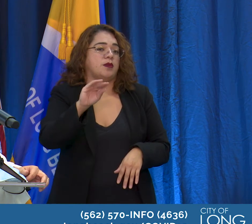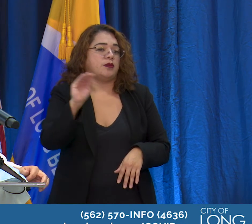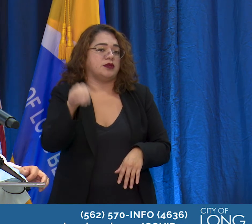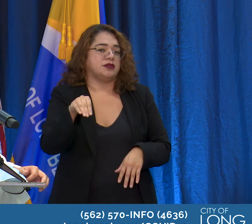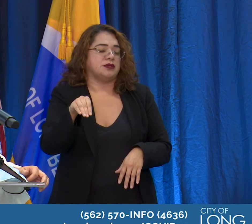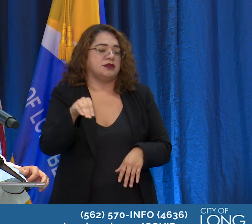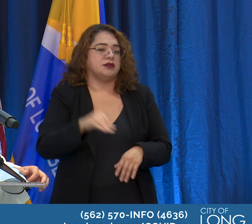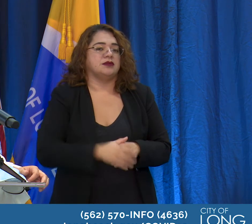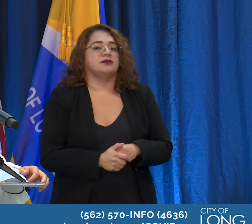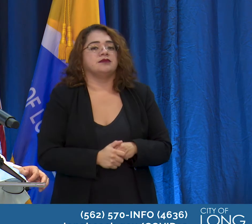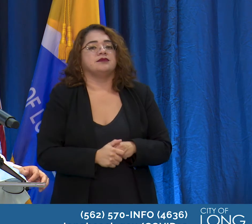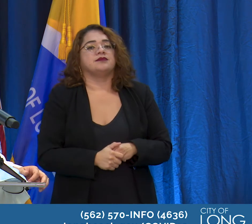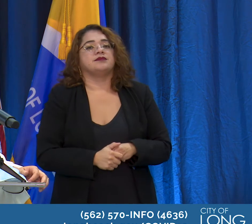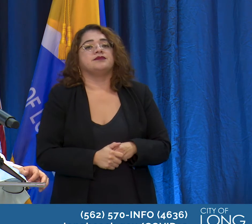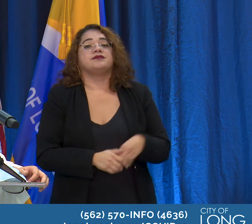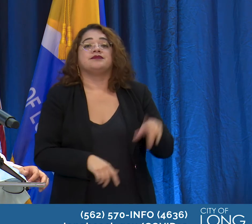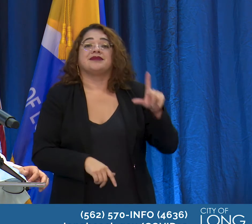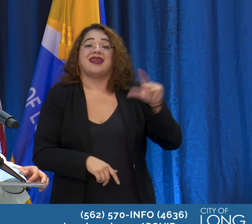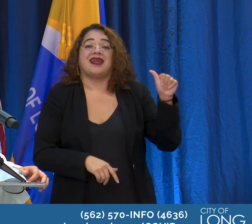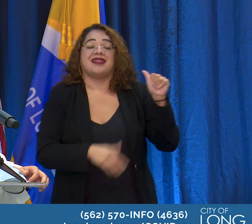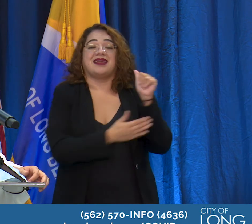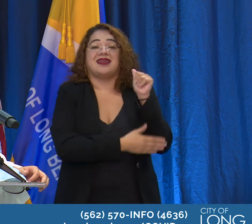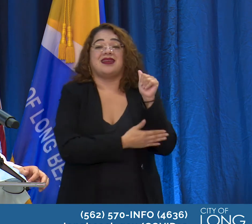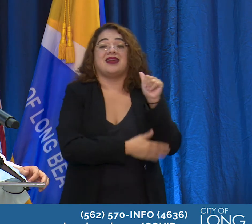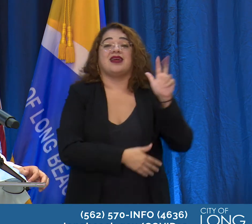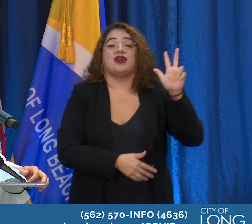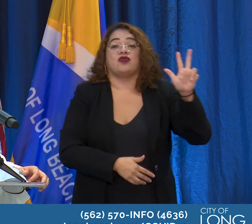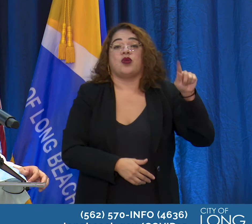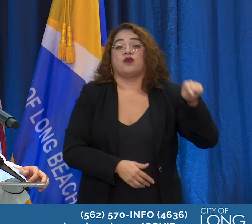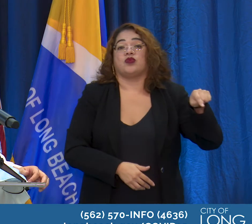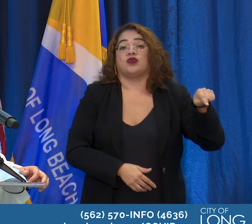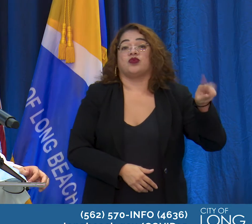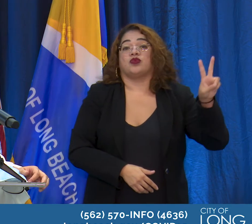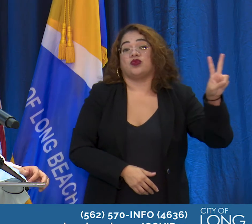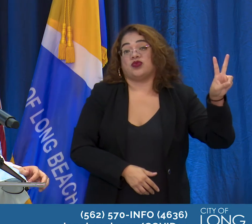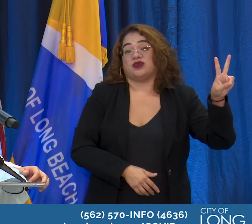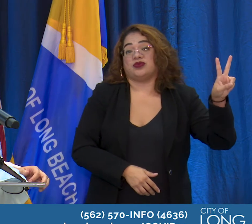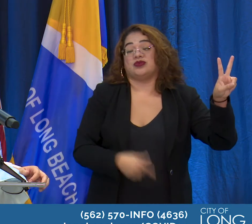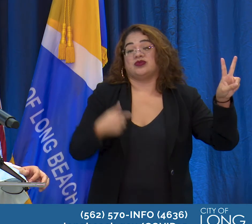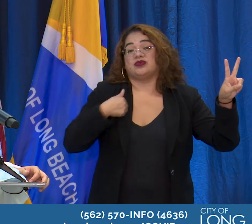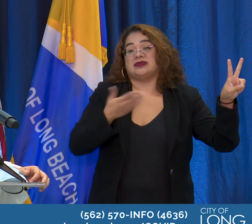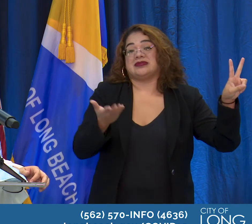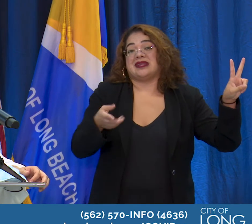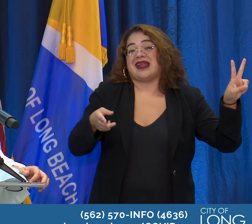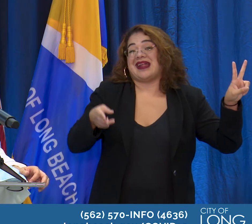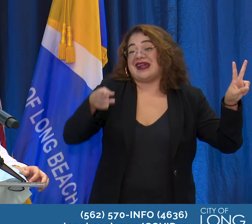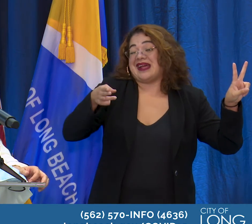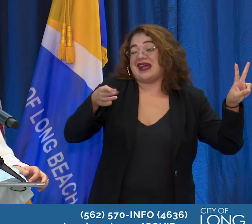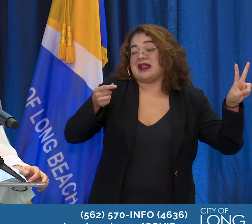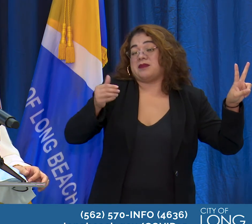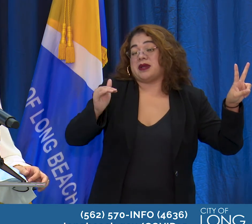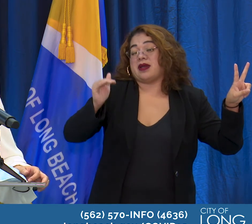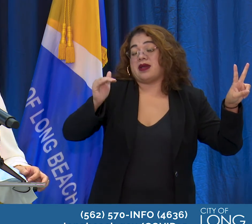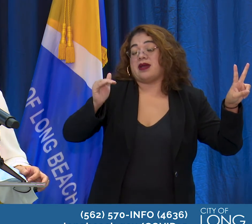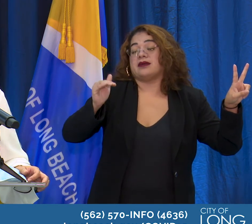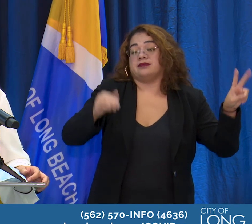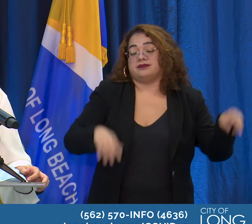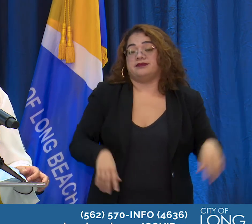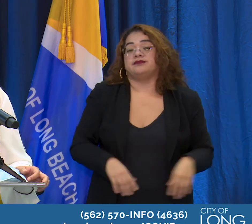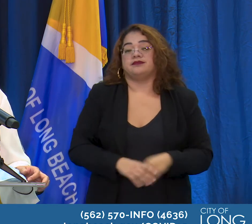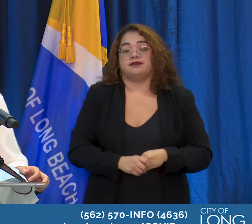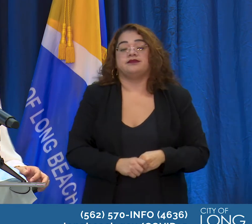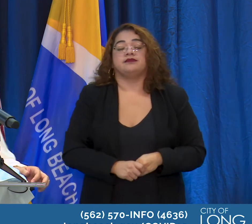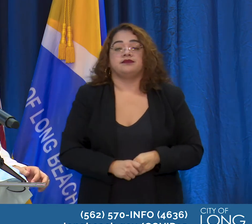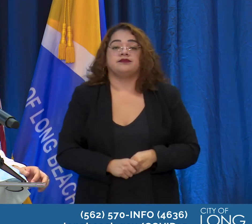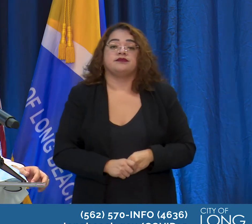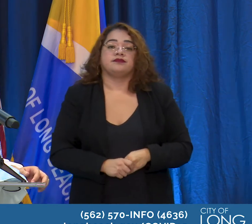4.3%, mientras que el condado tiene un 3.2%. Estamos avanzando en este indicador. Todavía se